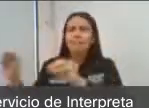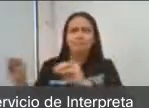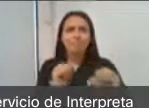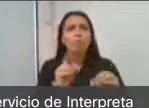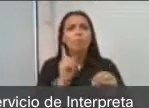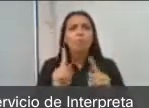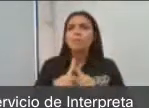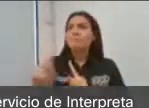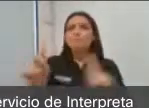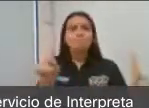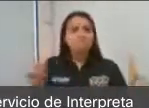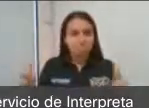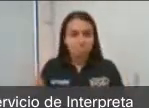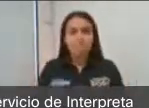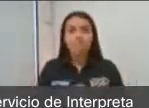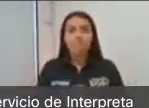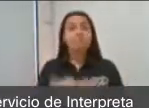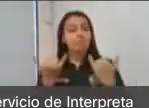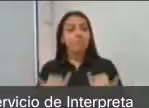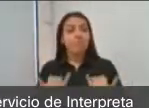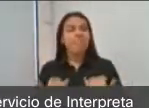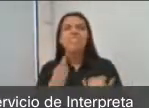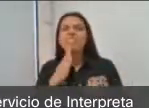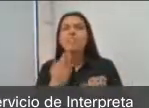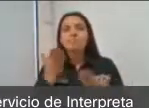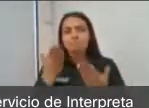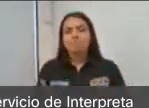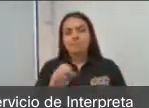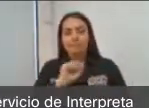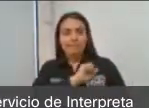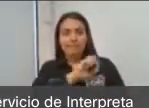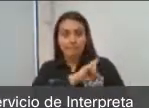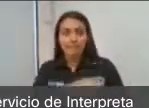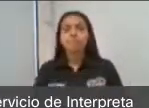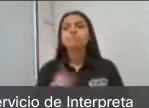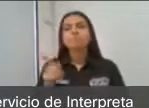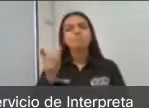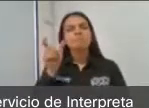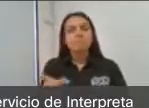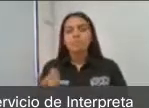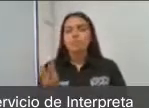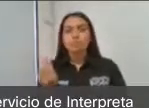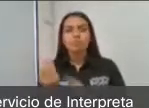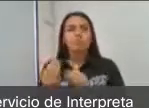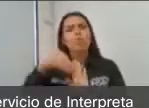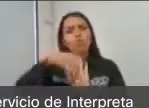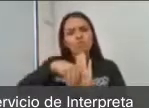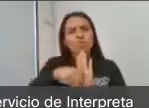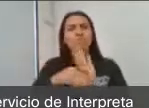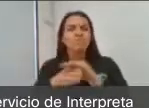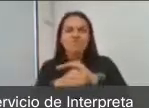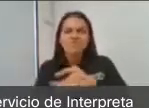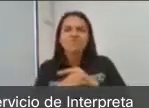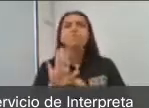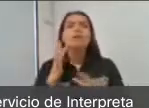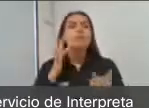otros. Hoy estamos con Edith Rodríguez, profesional del grupo de referentes y contenidos educativos accesibles de la